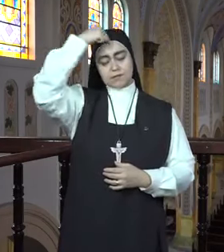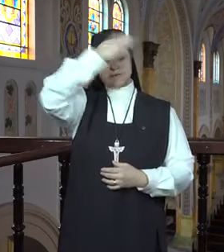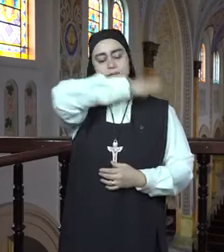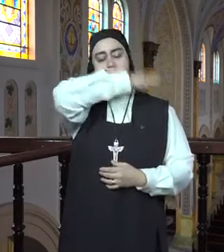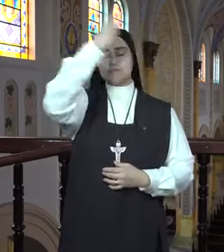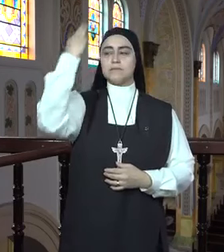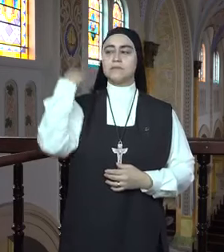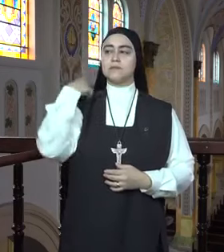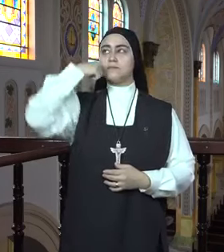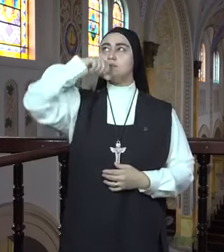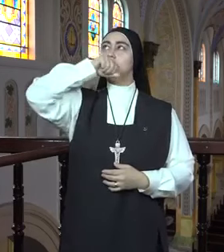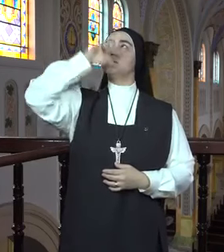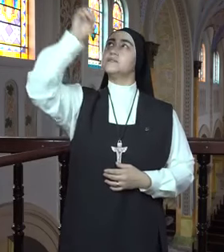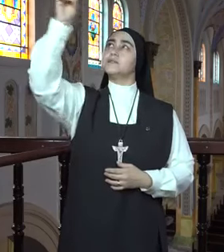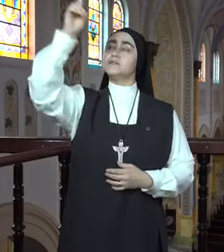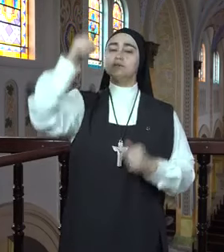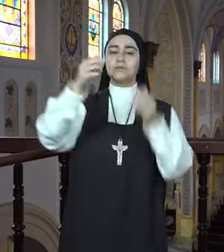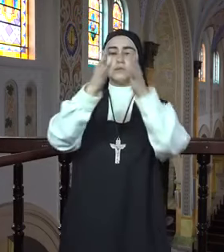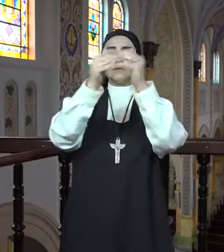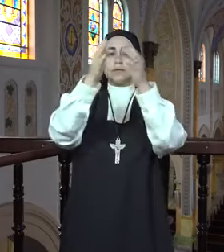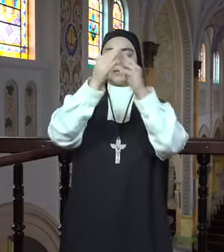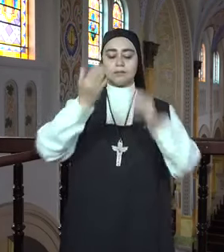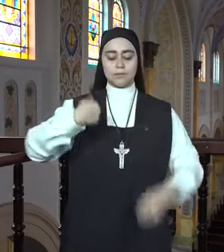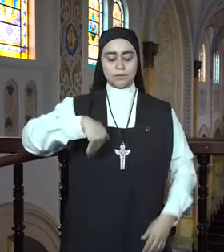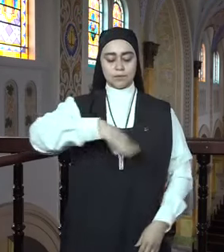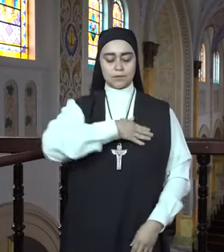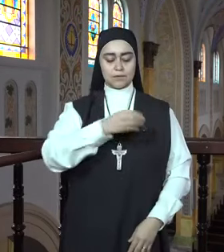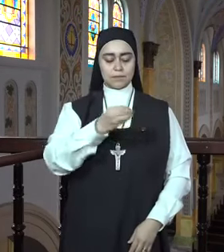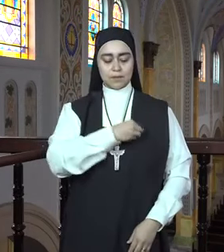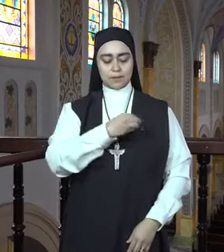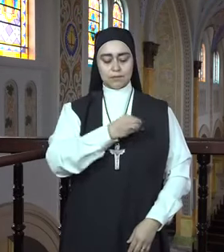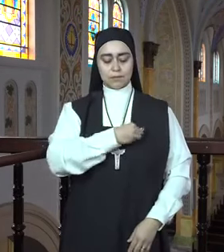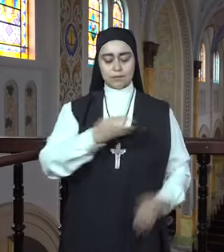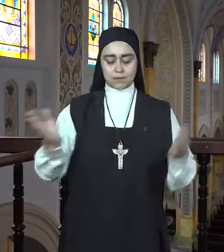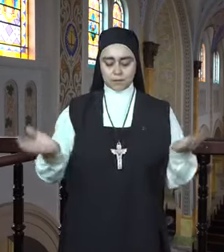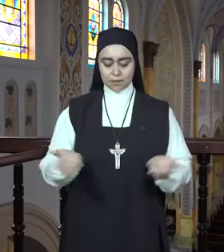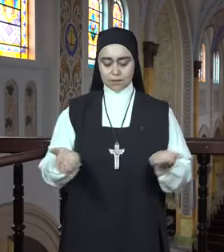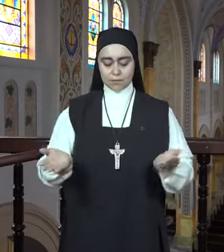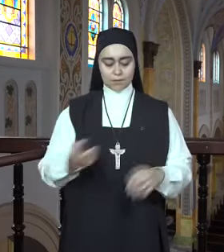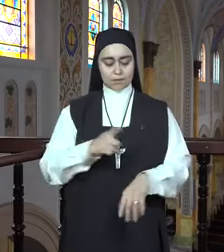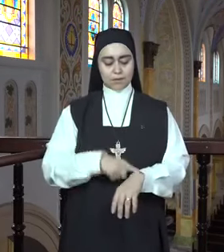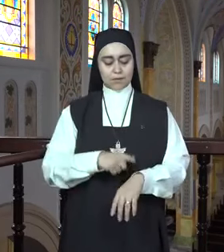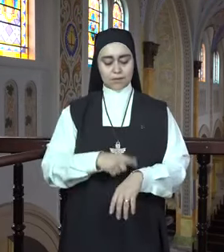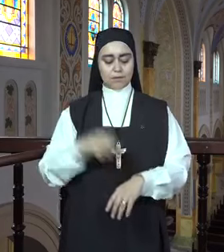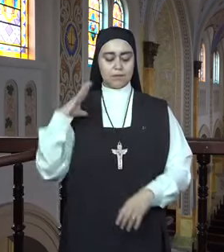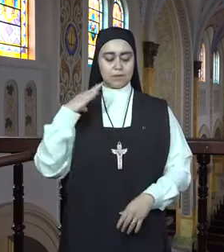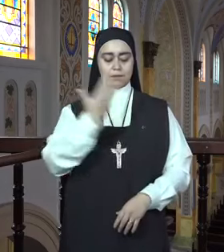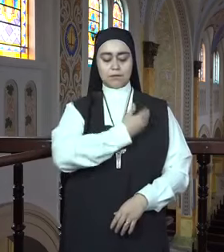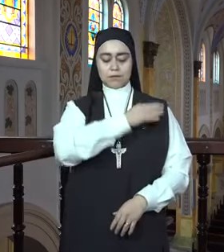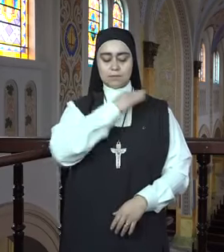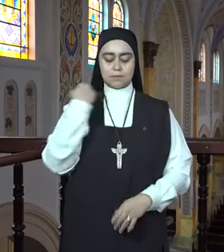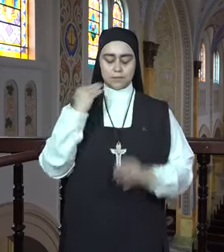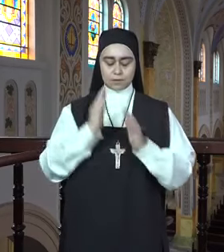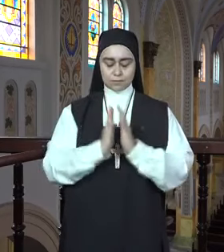Santa Maria, Mãe de Deus, rogai por nós, pecadores, agora e na hora de nossa morte. Amém.